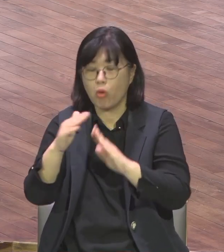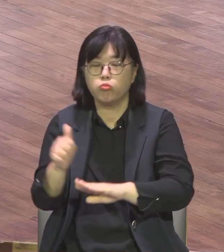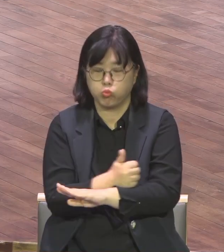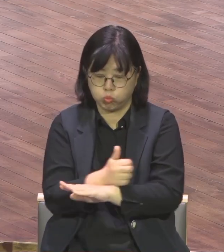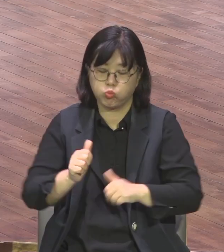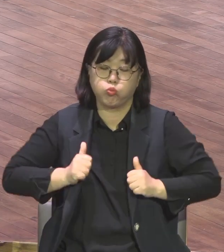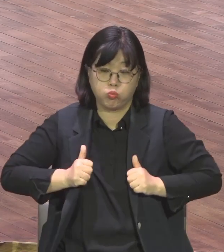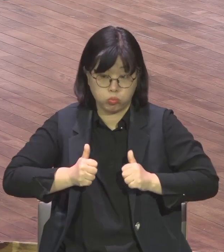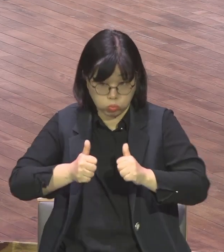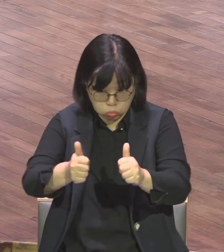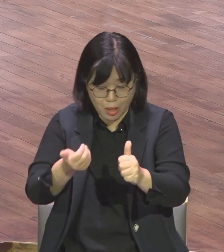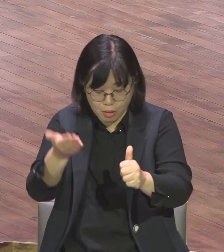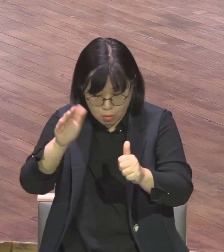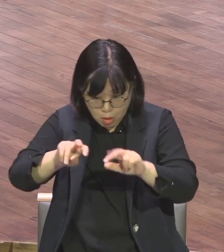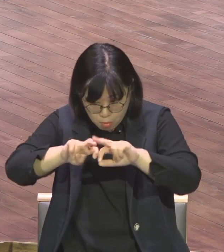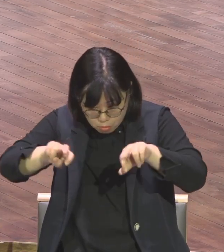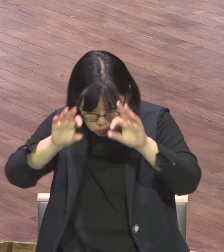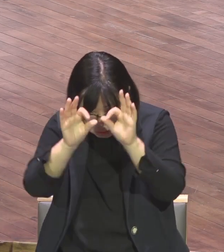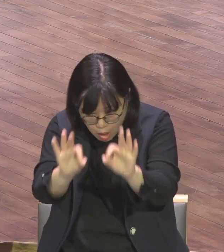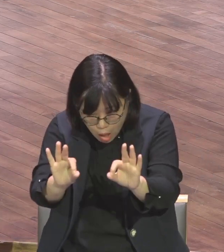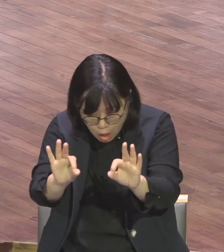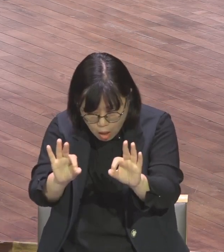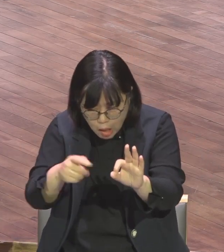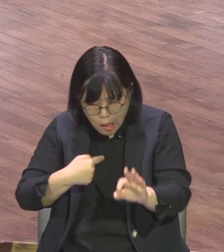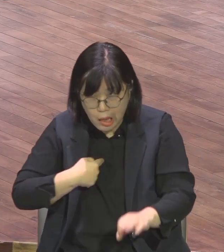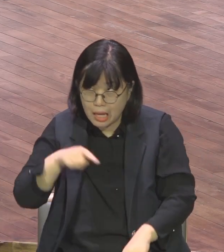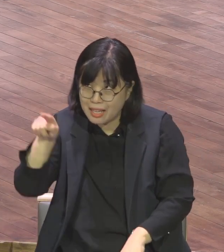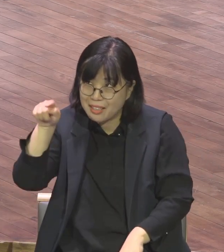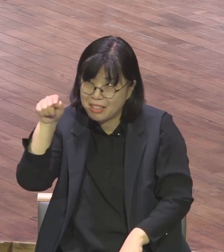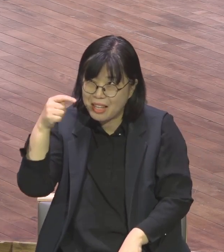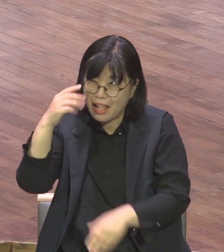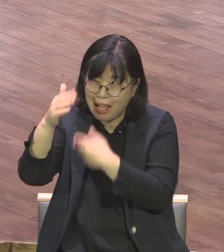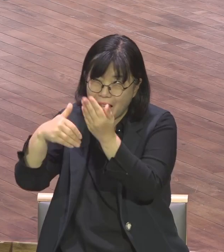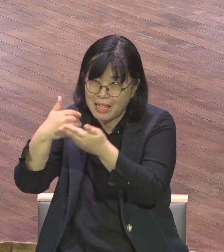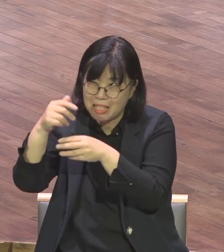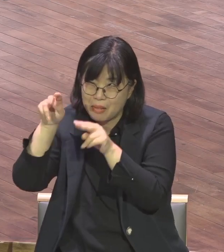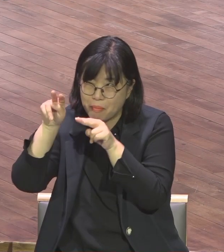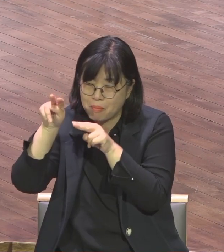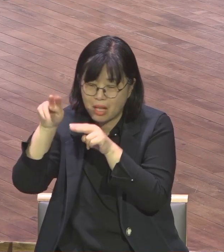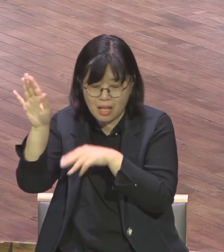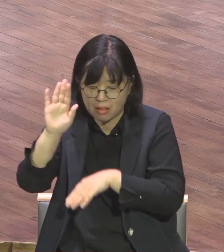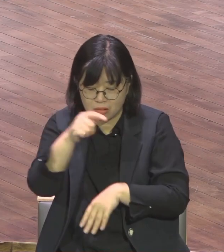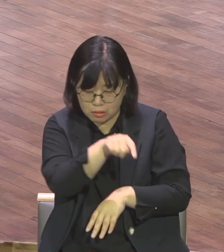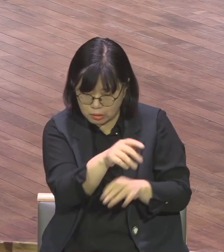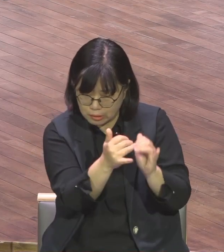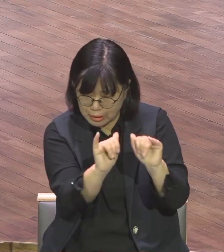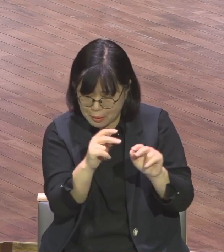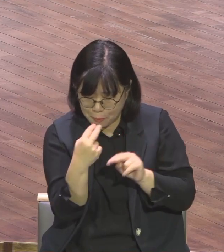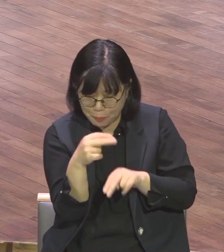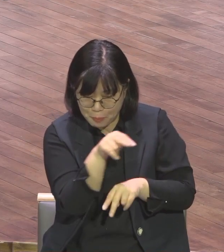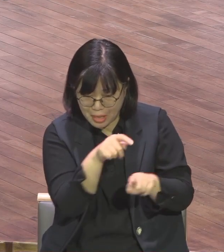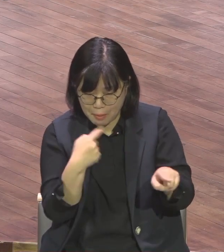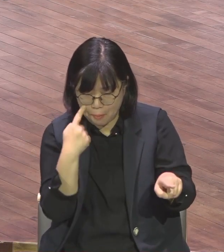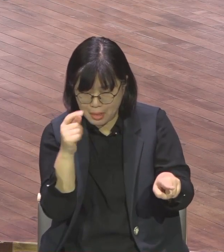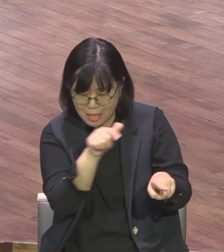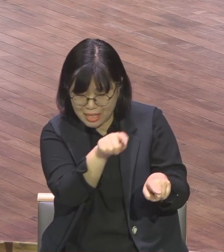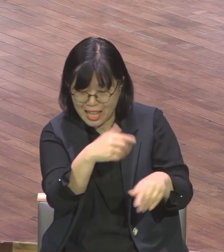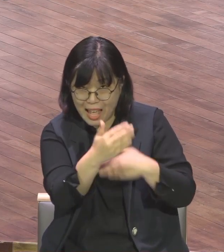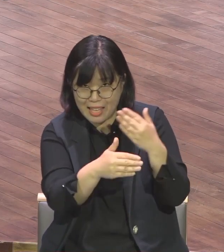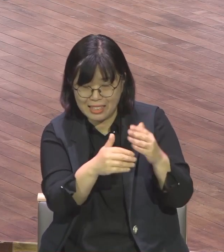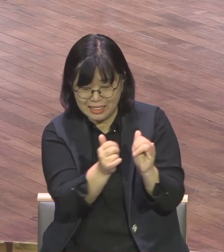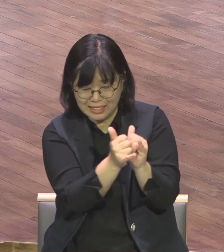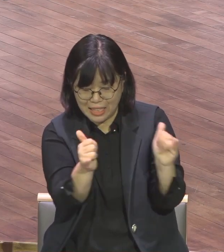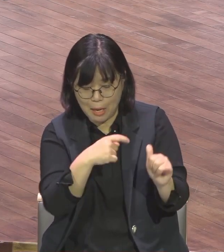하나님 앞에서 고람대어 아니죠. 늘 사람 반응, 사람 앞에서 신앙생활하면서요, 내가 이 정도